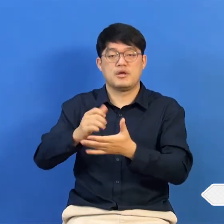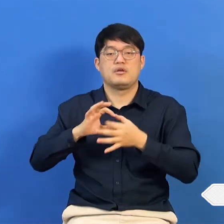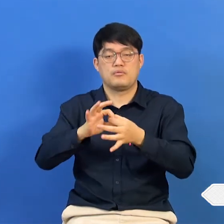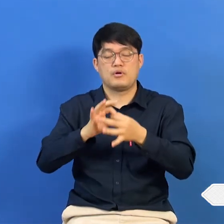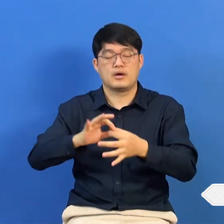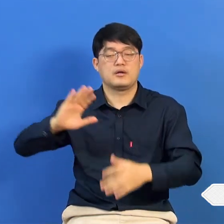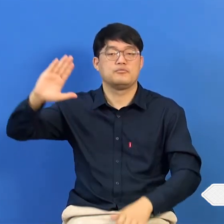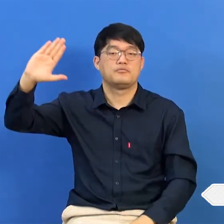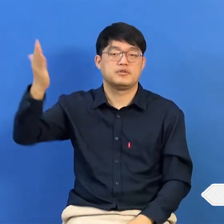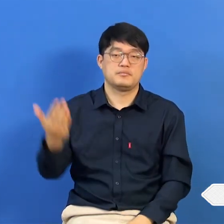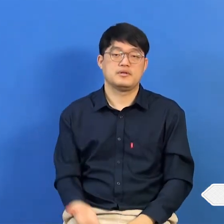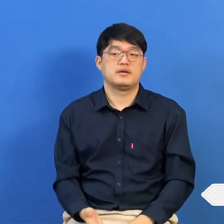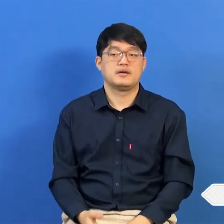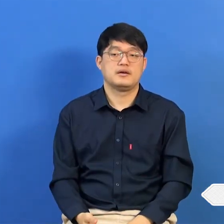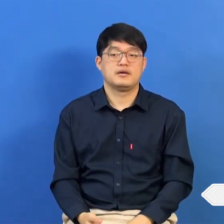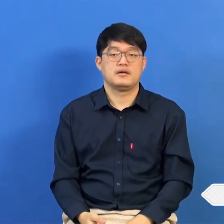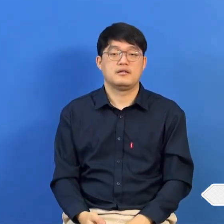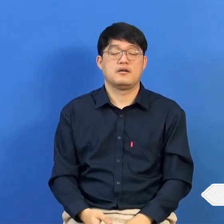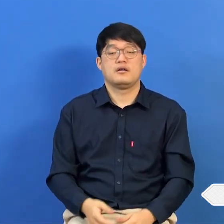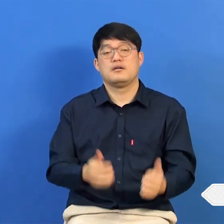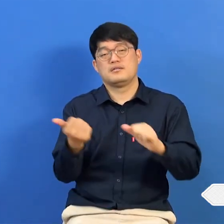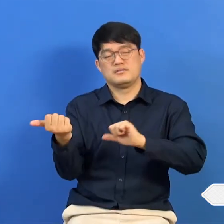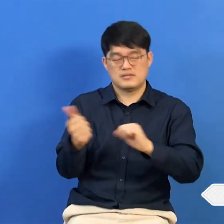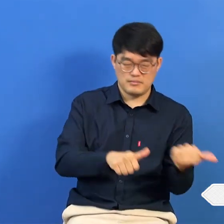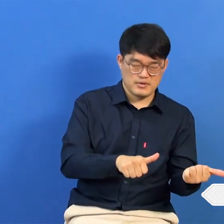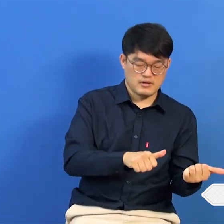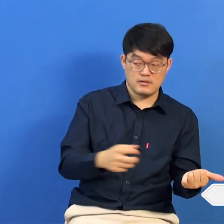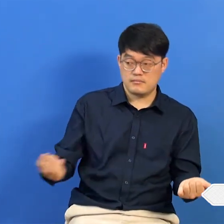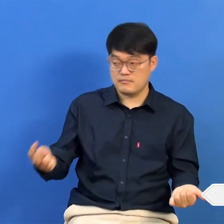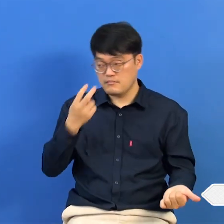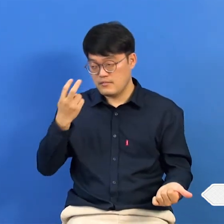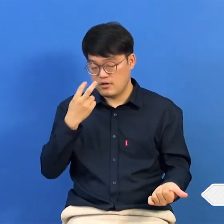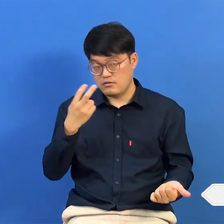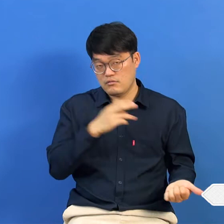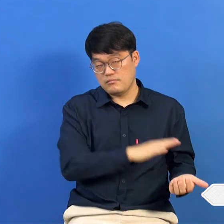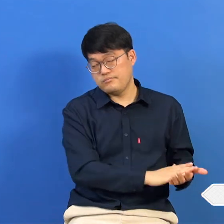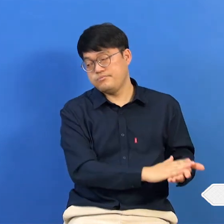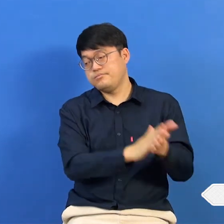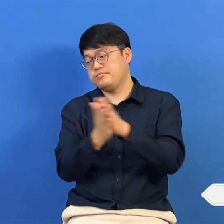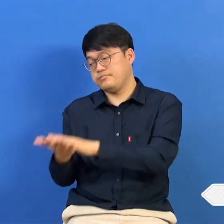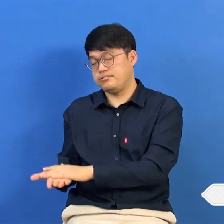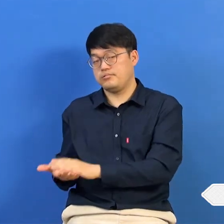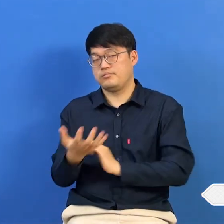되었습니다. 그래서 사망에서 생명으로 옮기게 되었습니다.